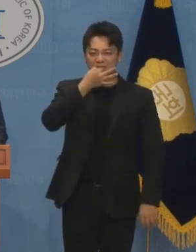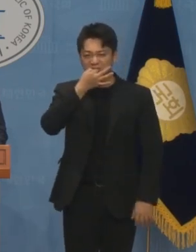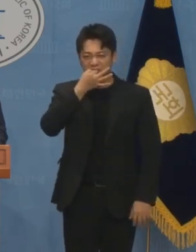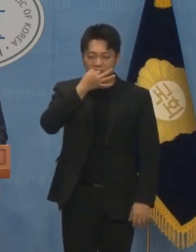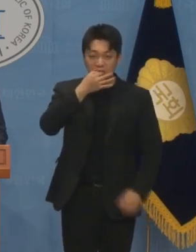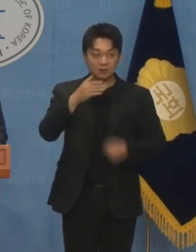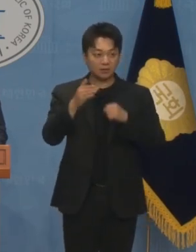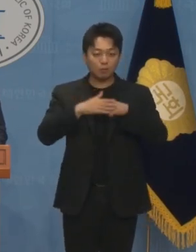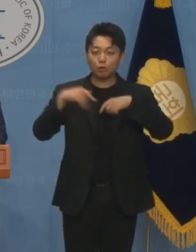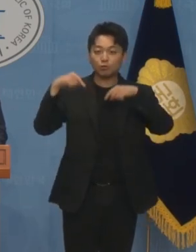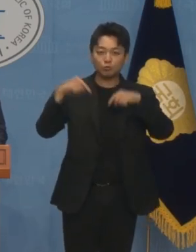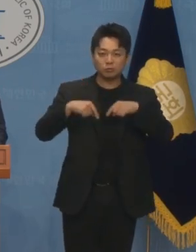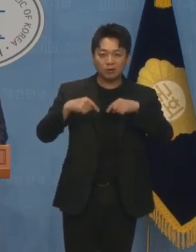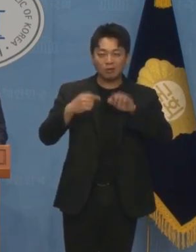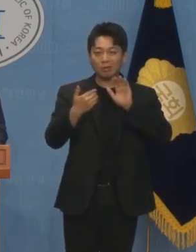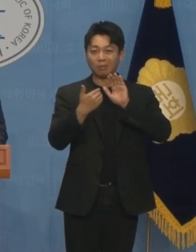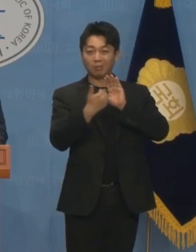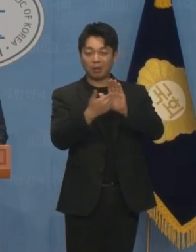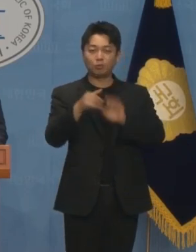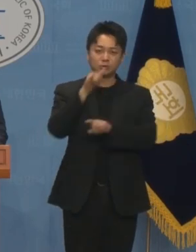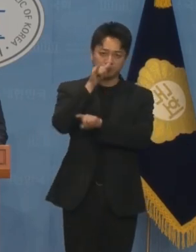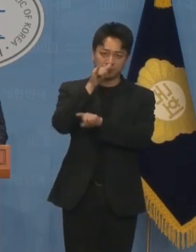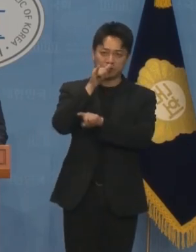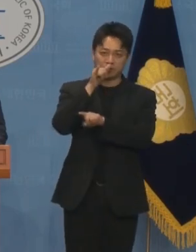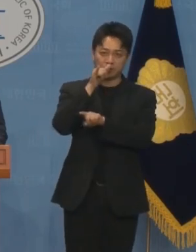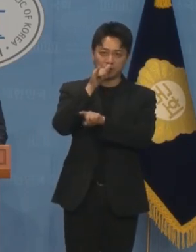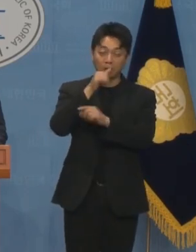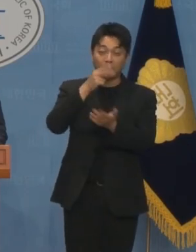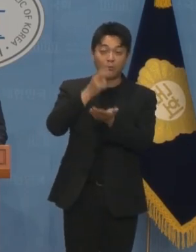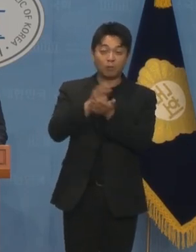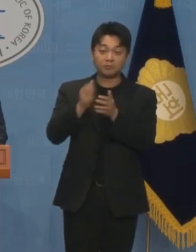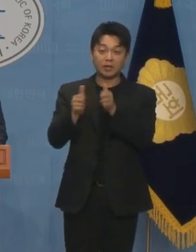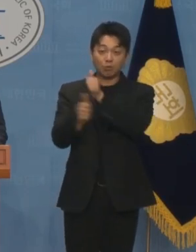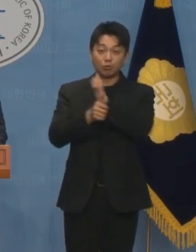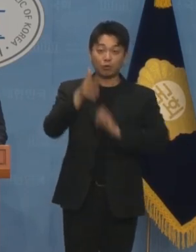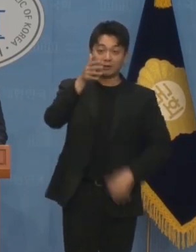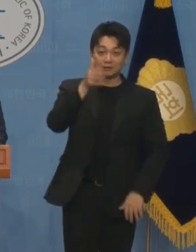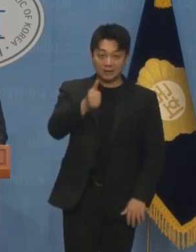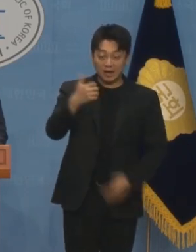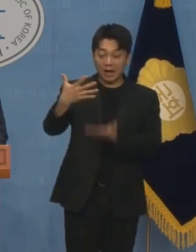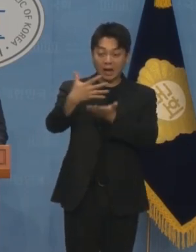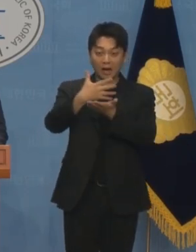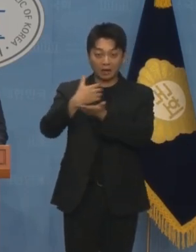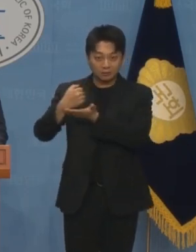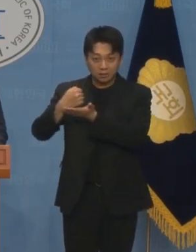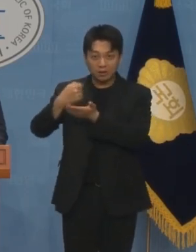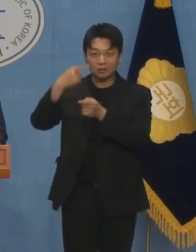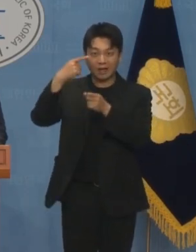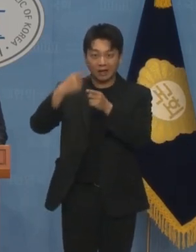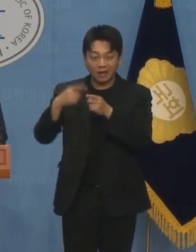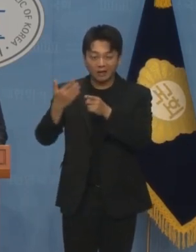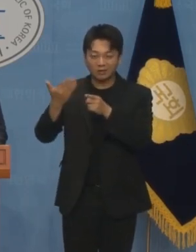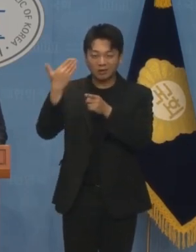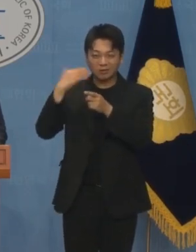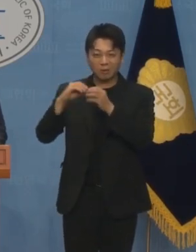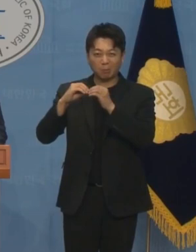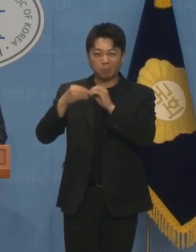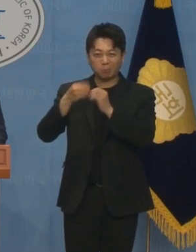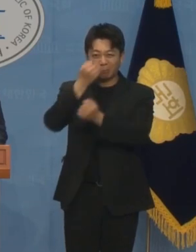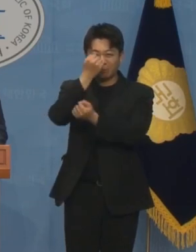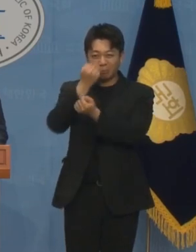거부하고 있습니다. 하지만 법사위원장 자리를 차지한 국민의힘의 과거 전력은